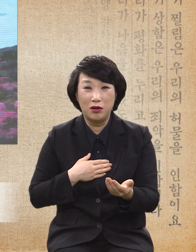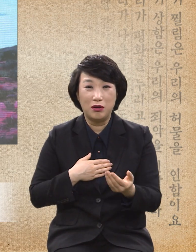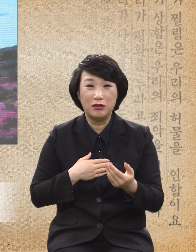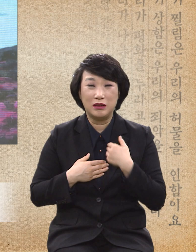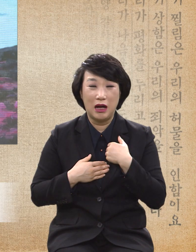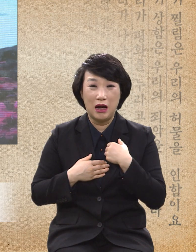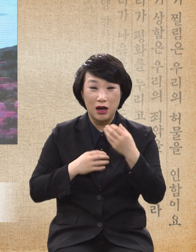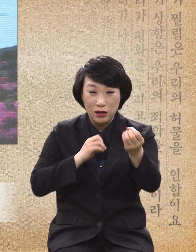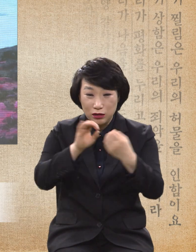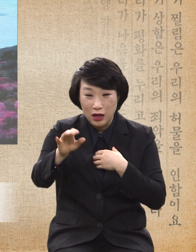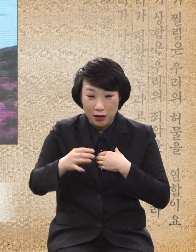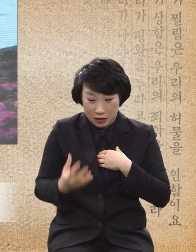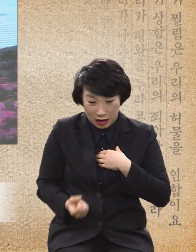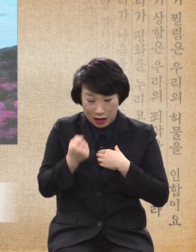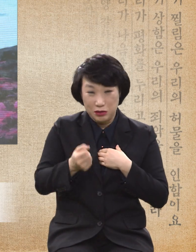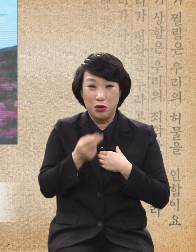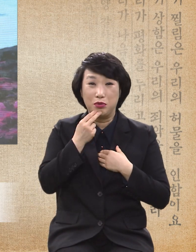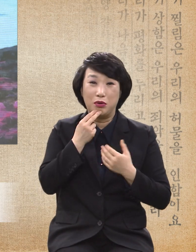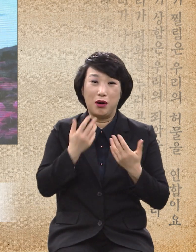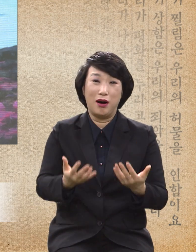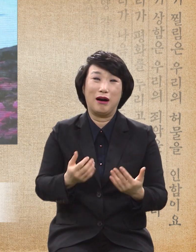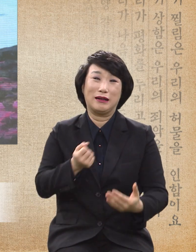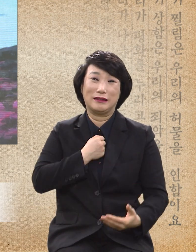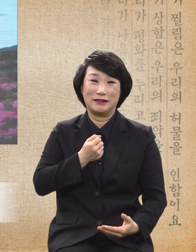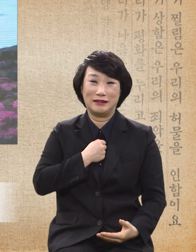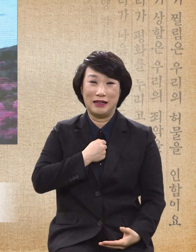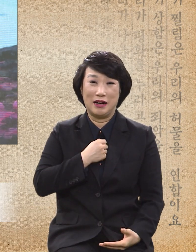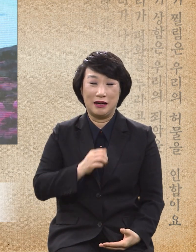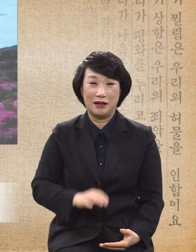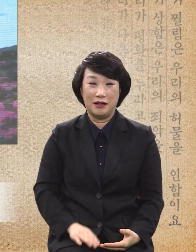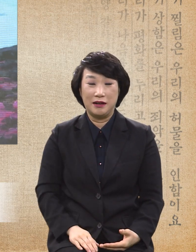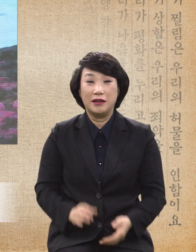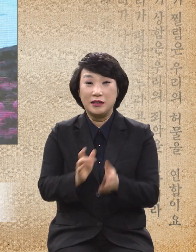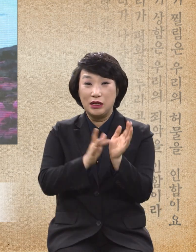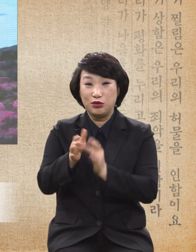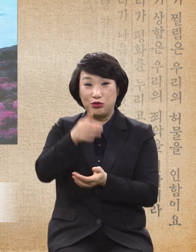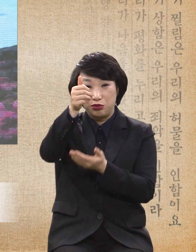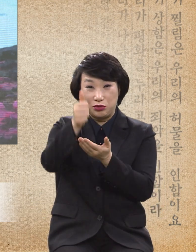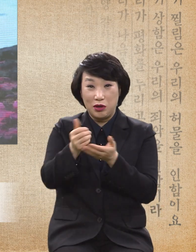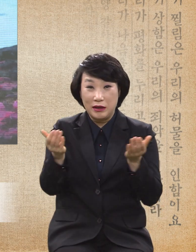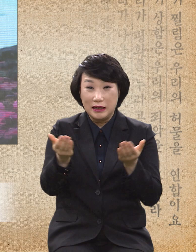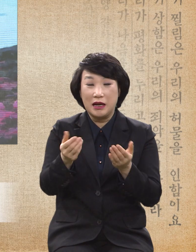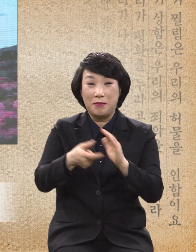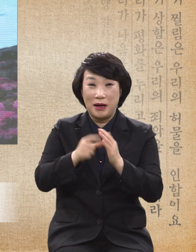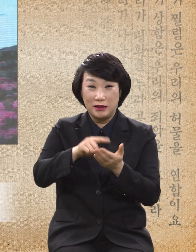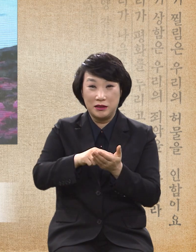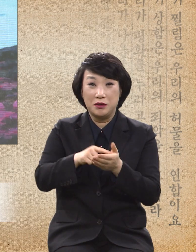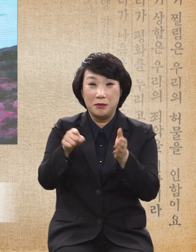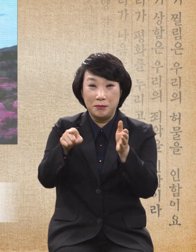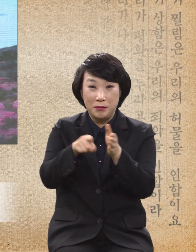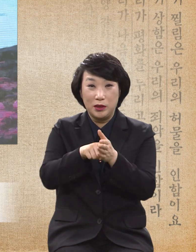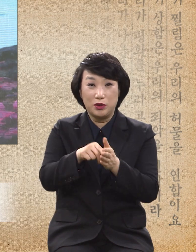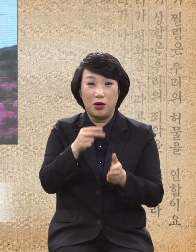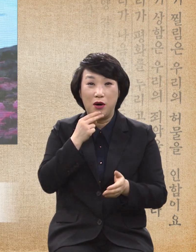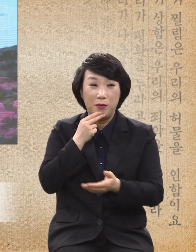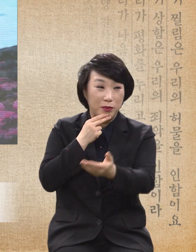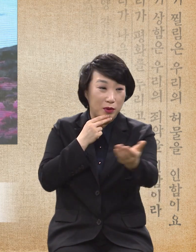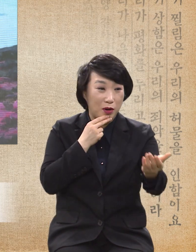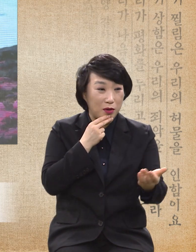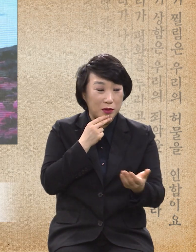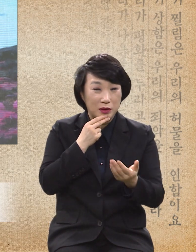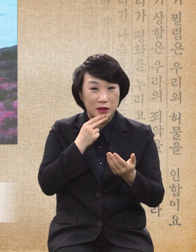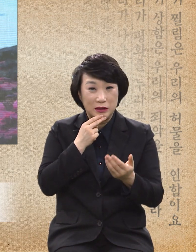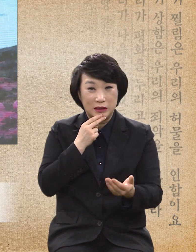이루어지게 하지 않잖아. 얼마나 답답하냐. 그러므로 예수 그리스도를 일하시게 할 믿음이 없는